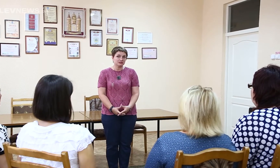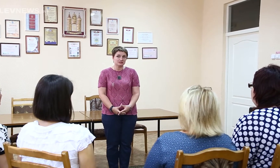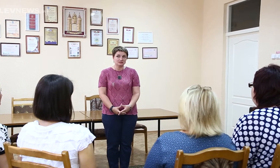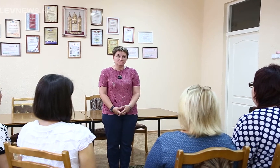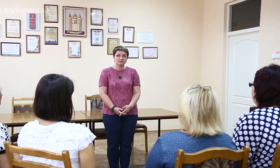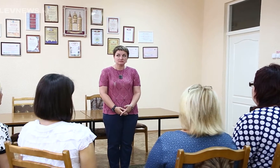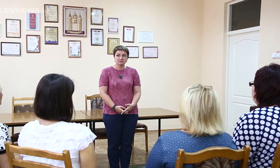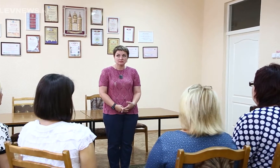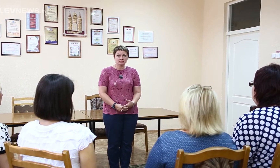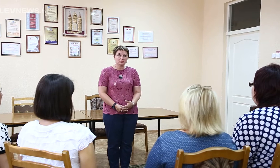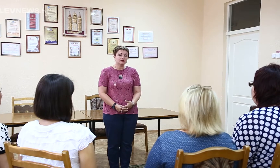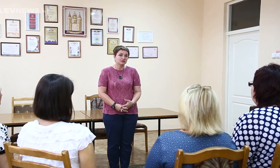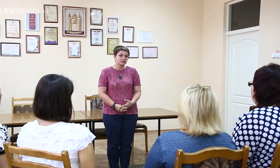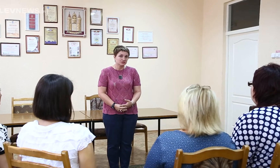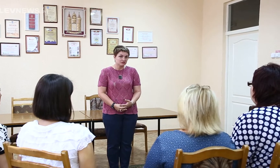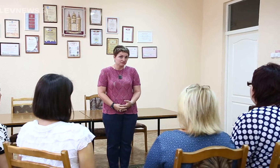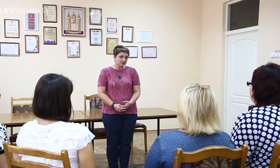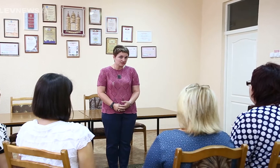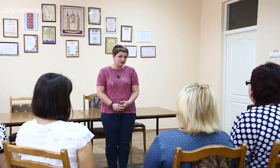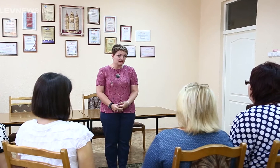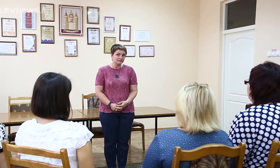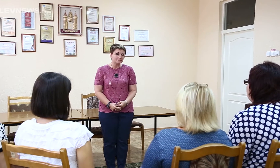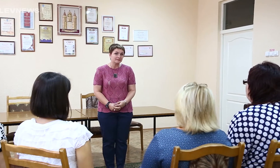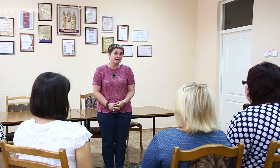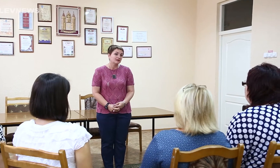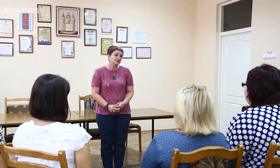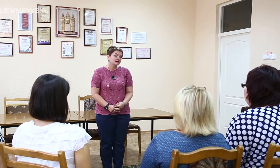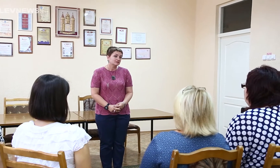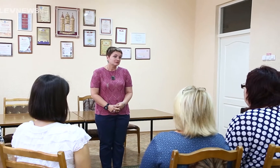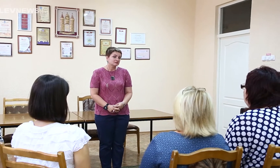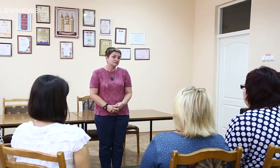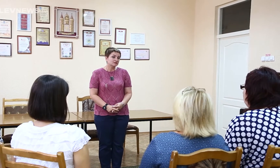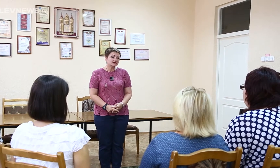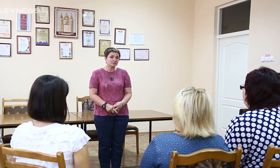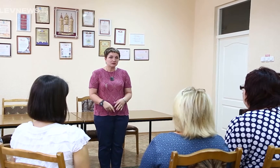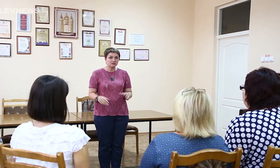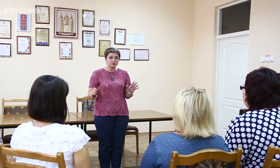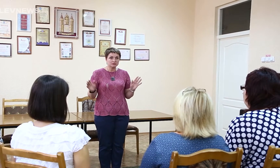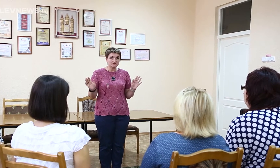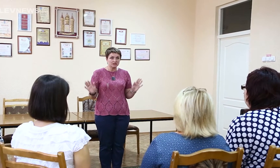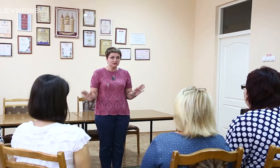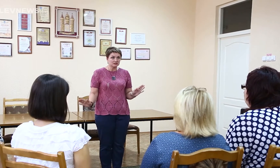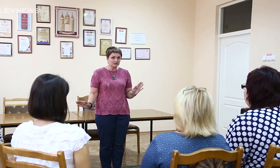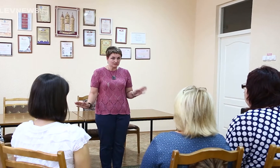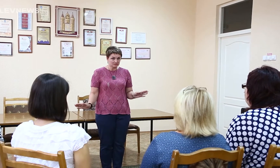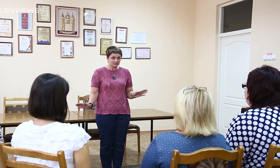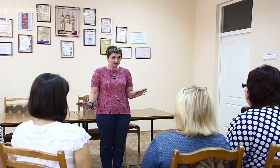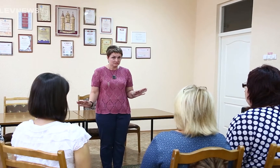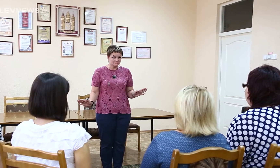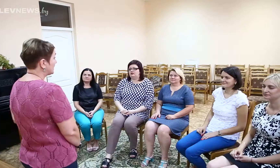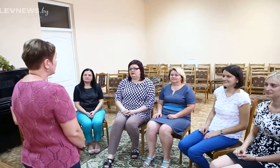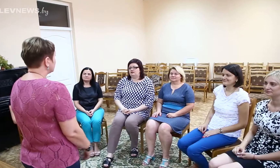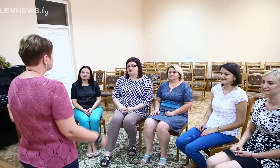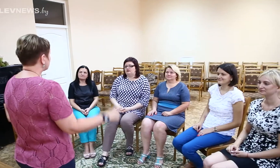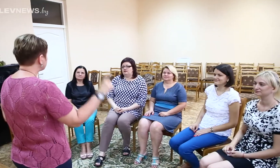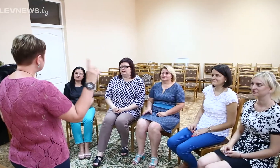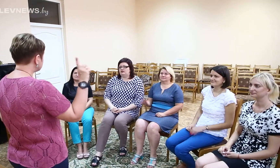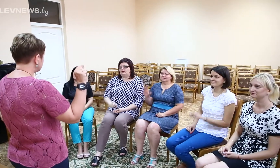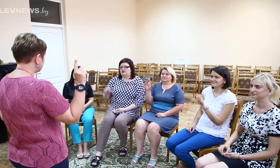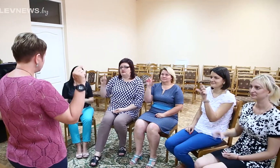обучаться навыкам жестового языка. Давайте разучим дни недели. Это понедельник,